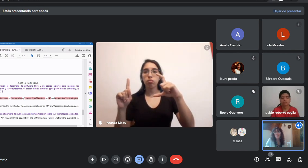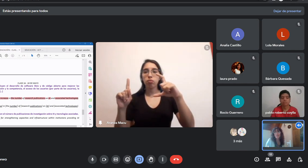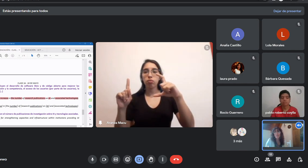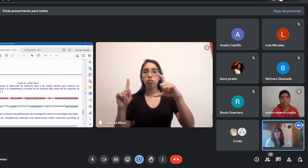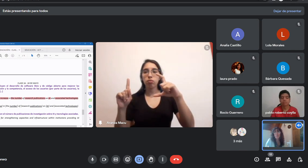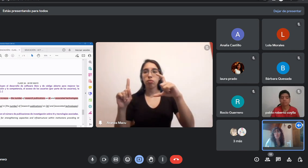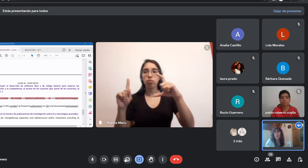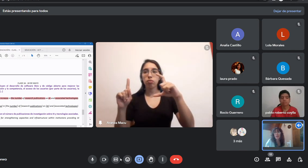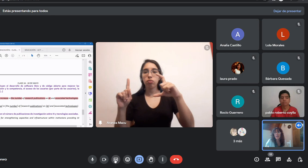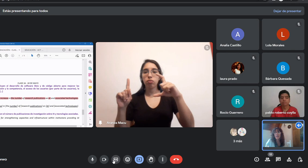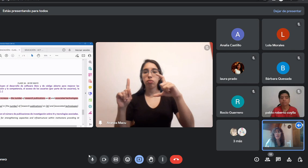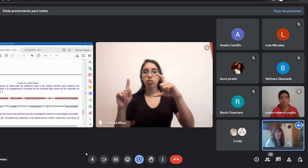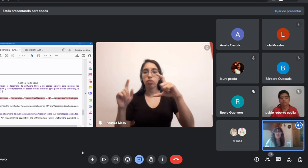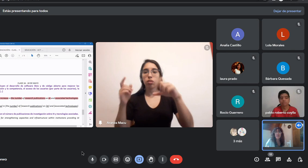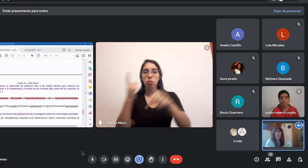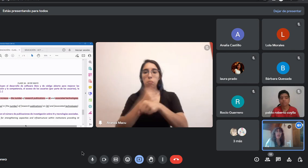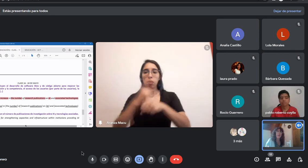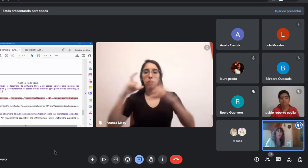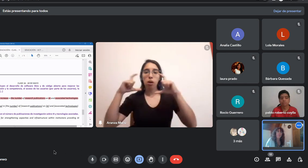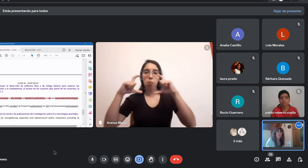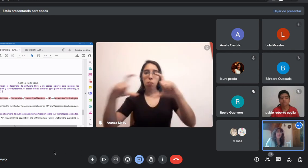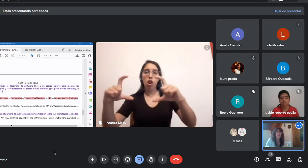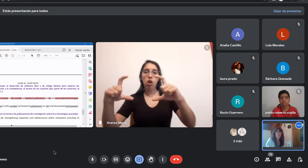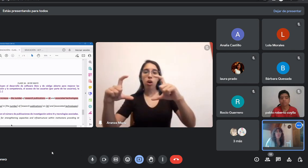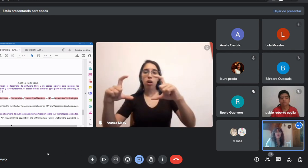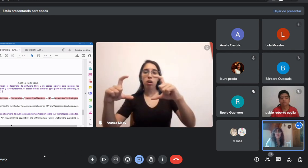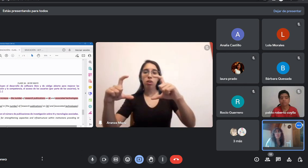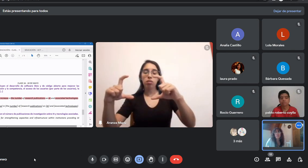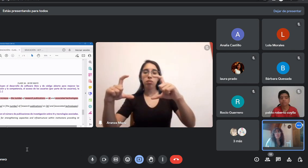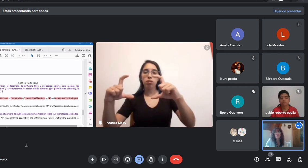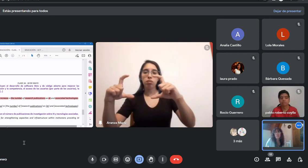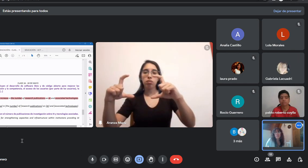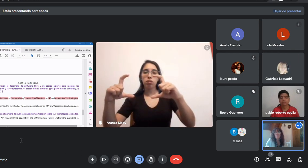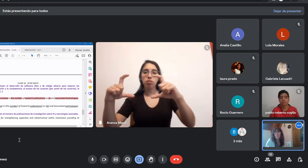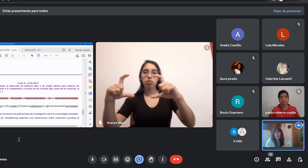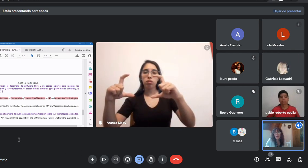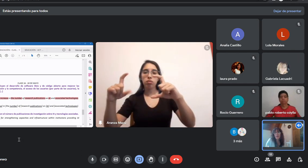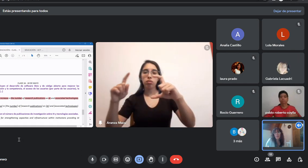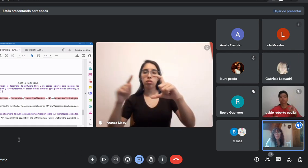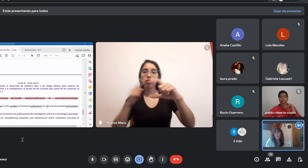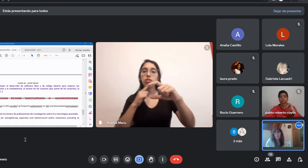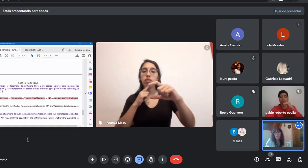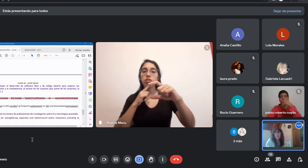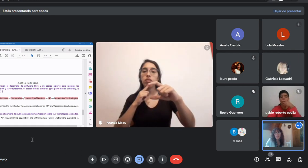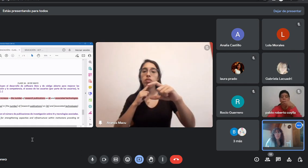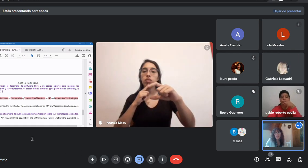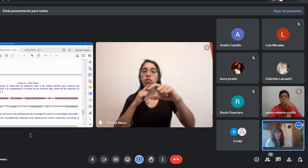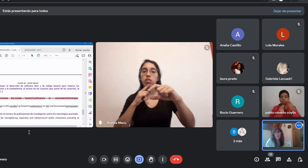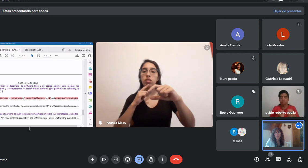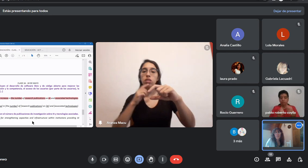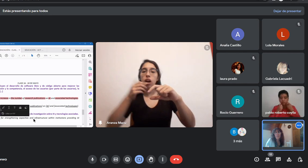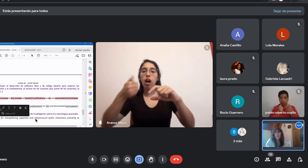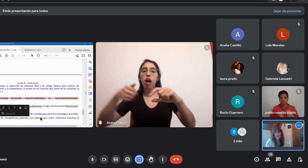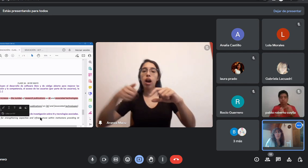¿Cuál es el primer bloque que encierran? Enit. Bien.